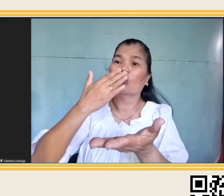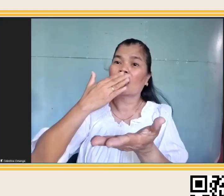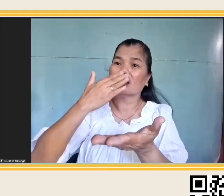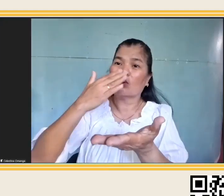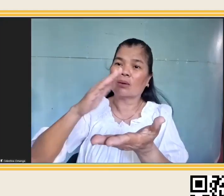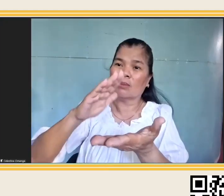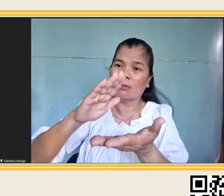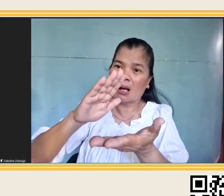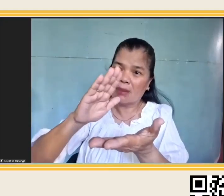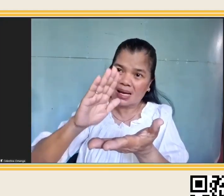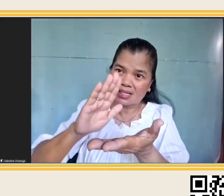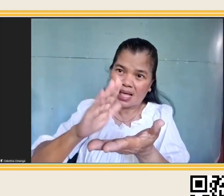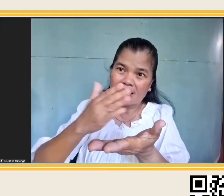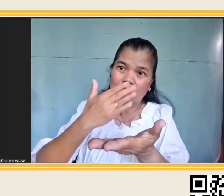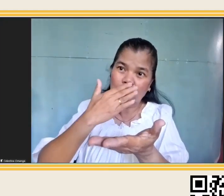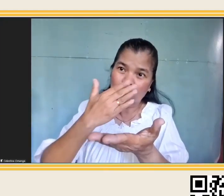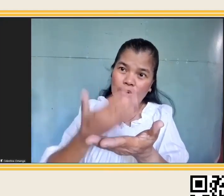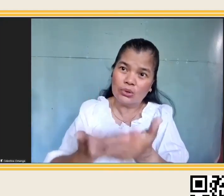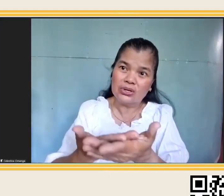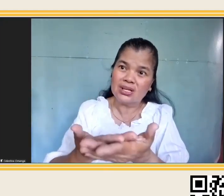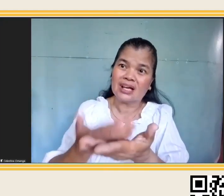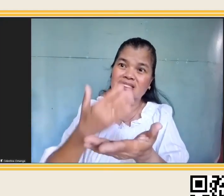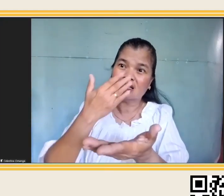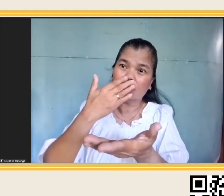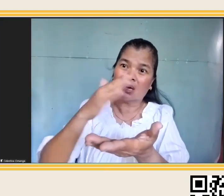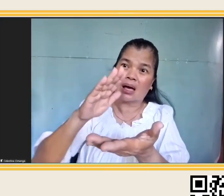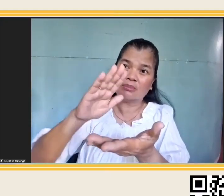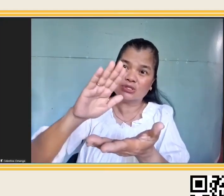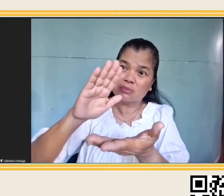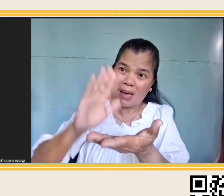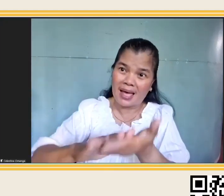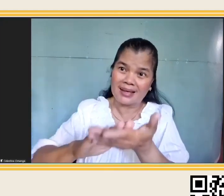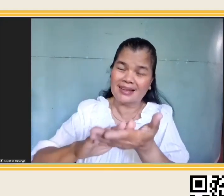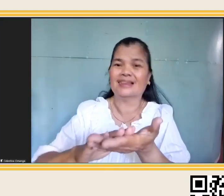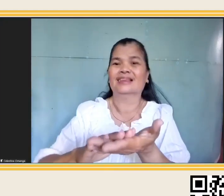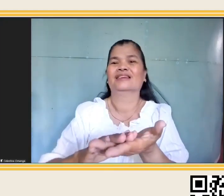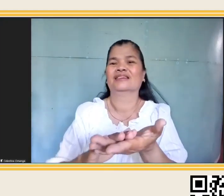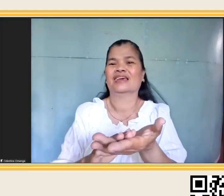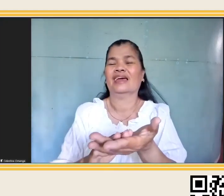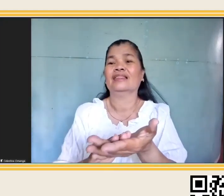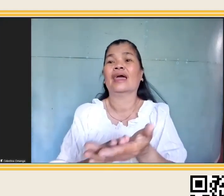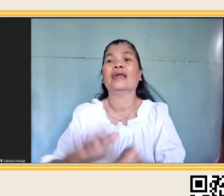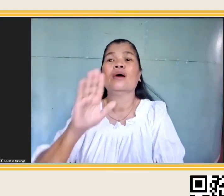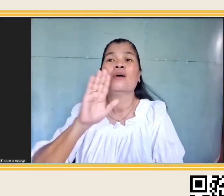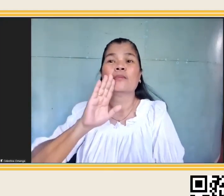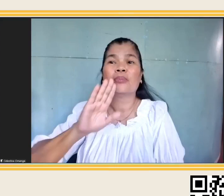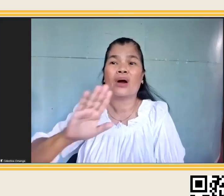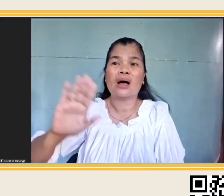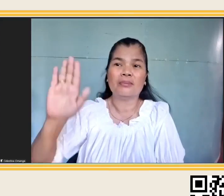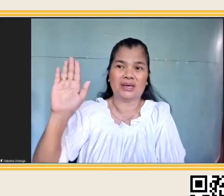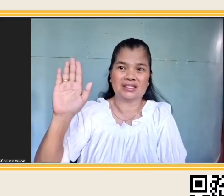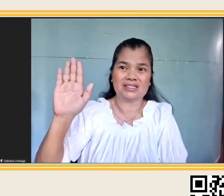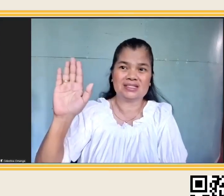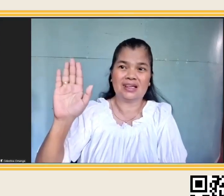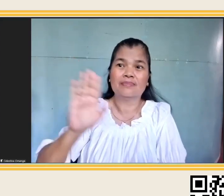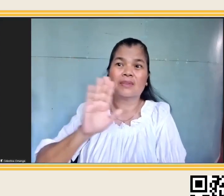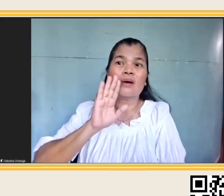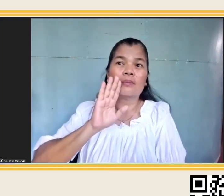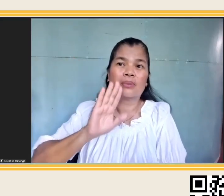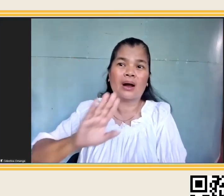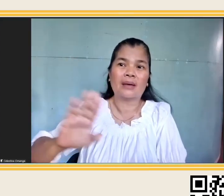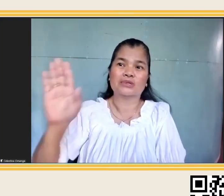Okay? Wag na wag babaliktad yung good kasi it becomes bad. Okay? Then,